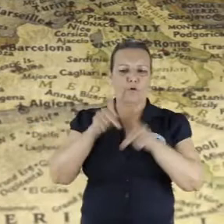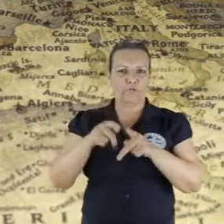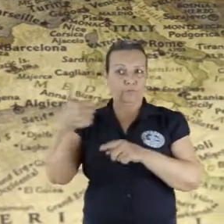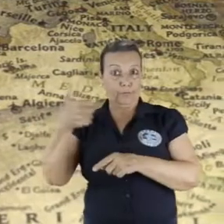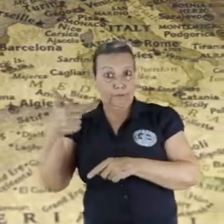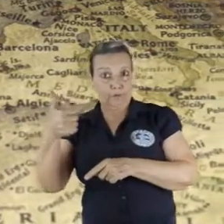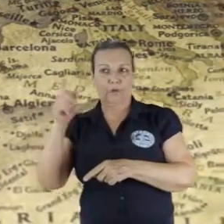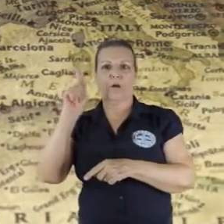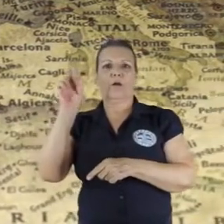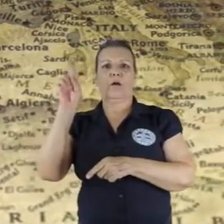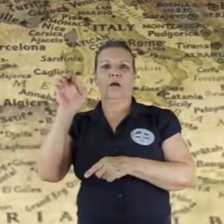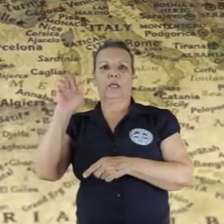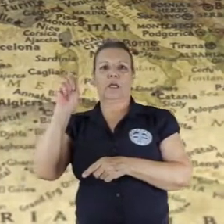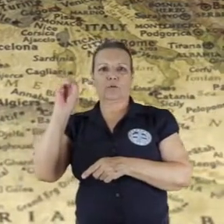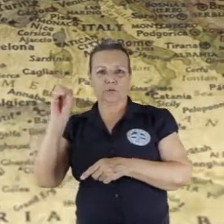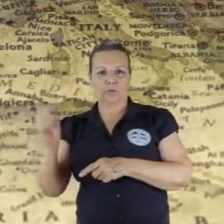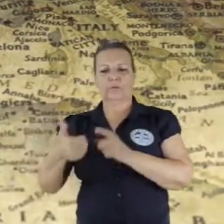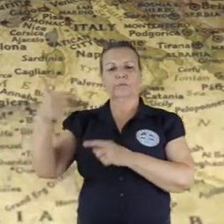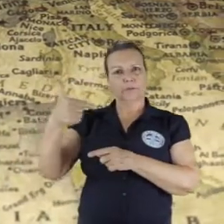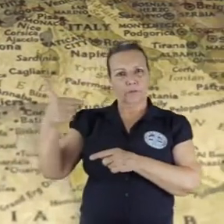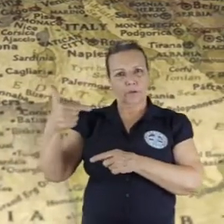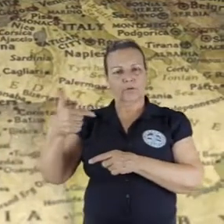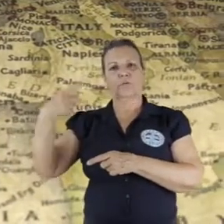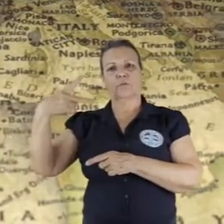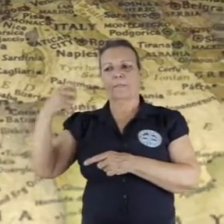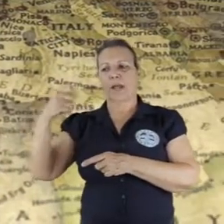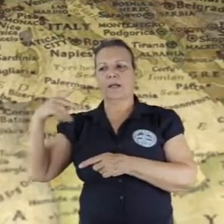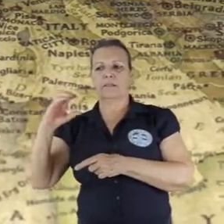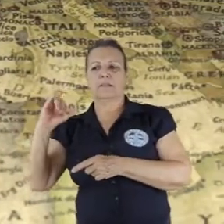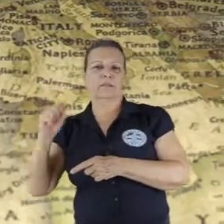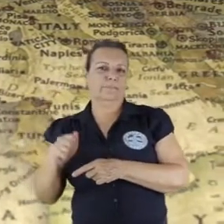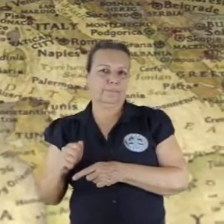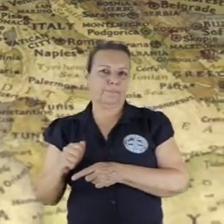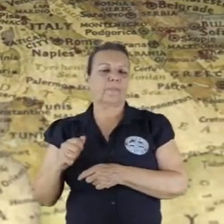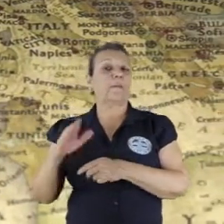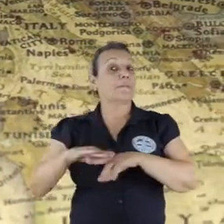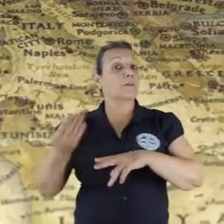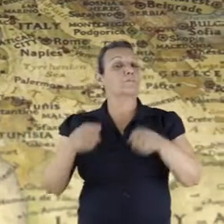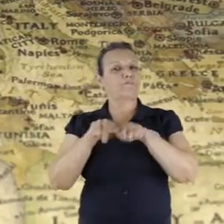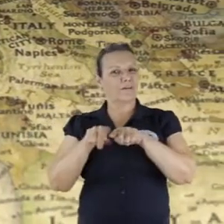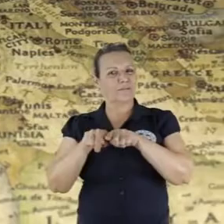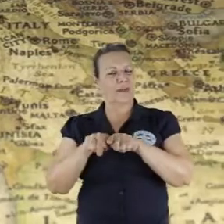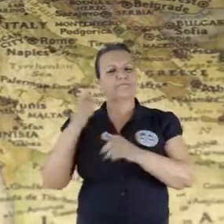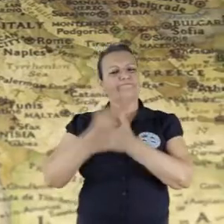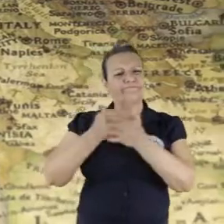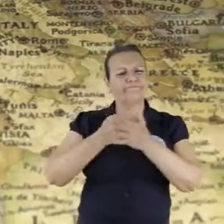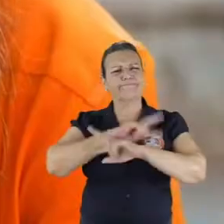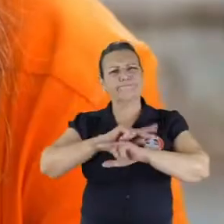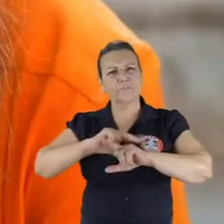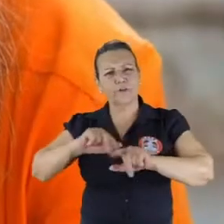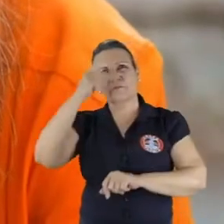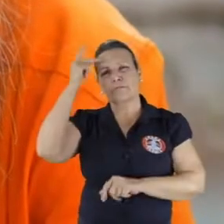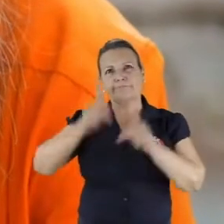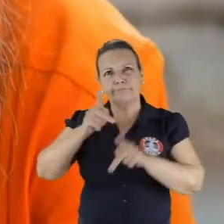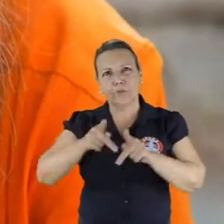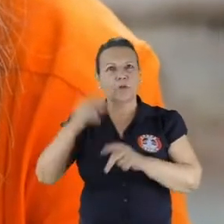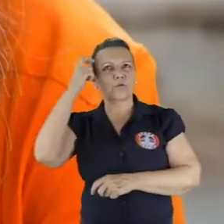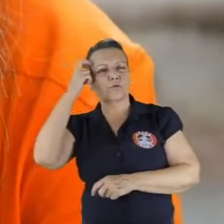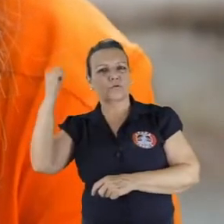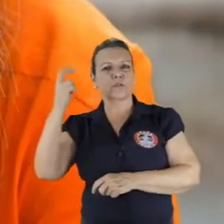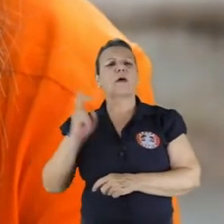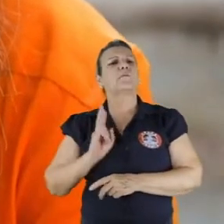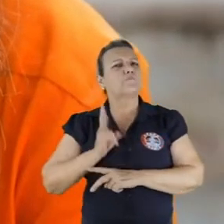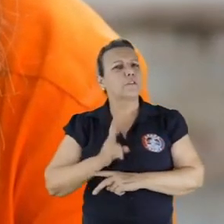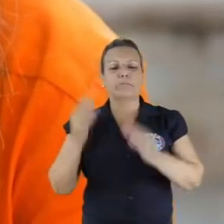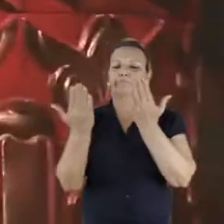as guerras médicas, batalha travada entre gregos e persas, mas também desbravar diferentes povos e culturas